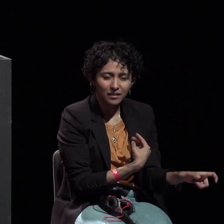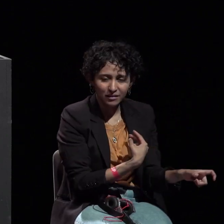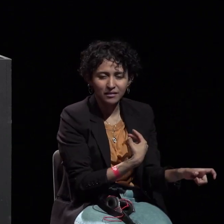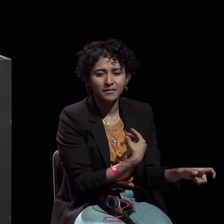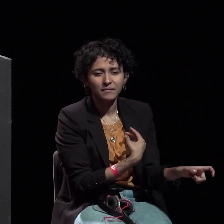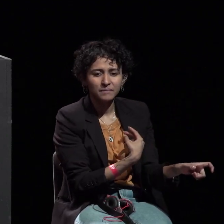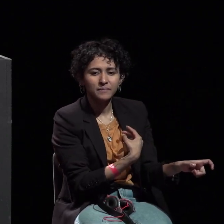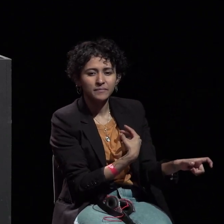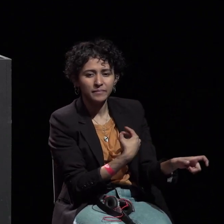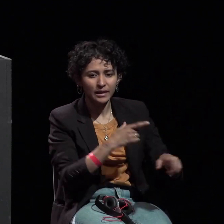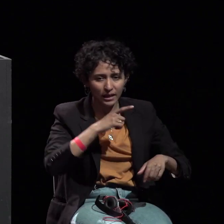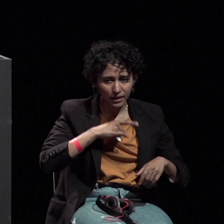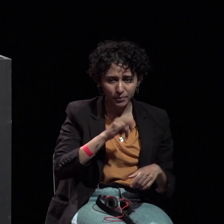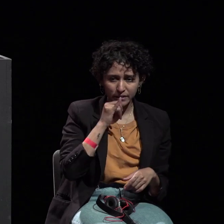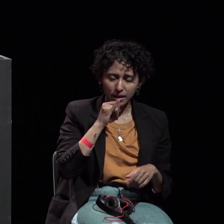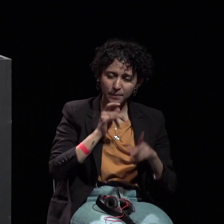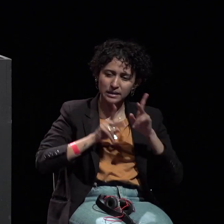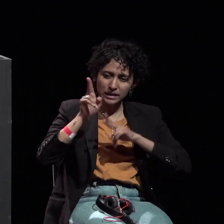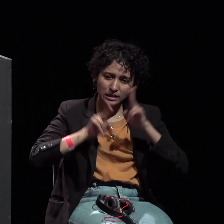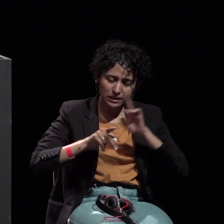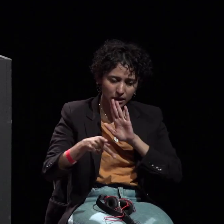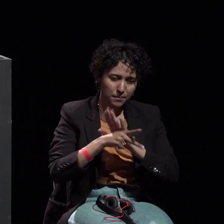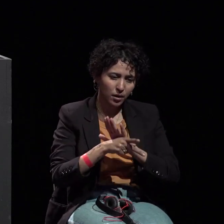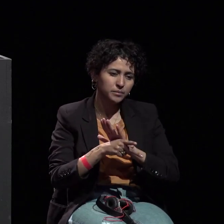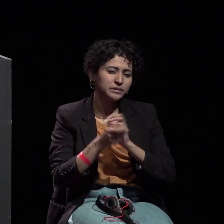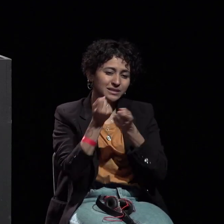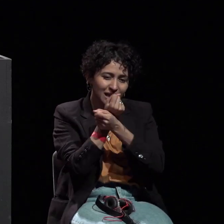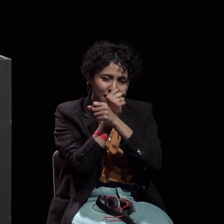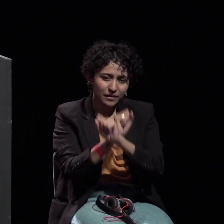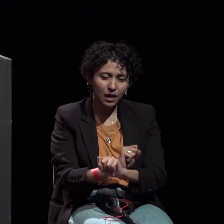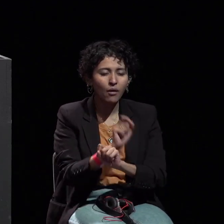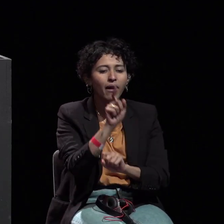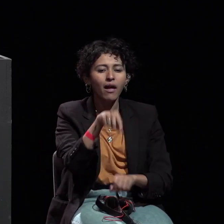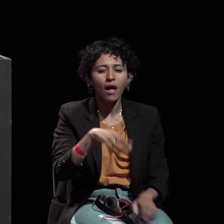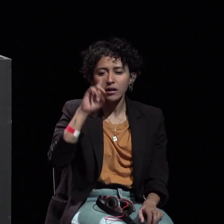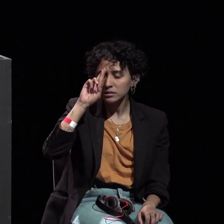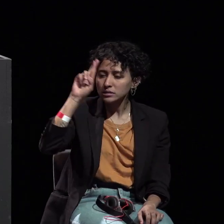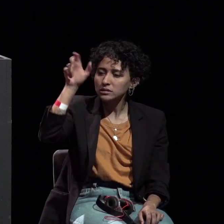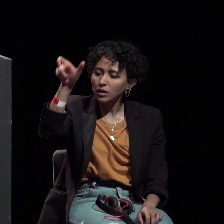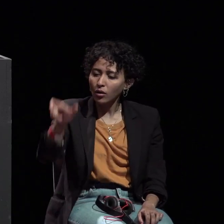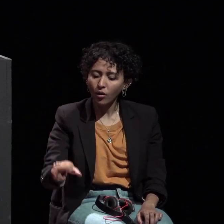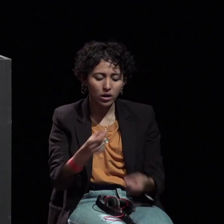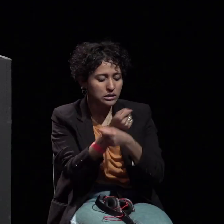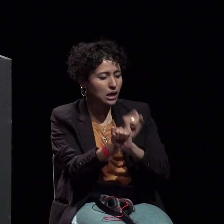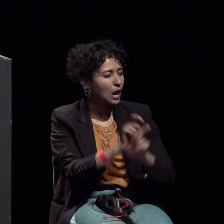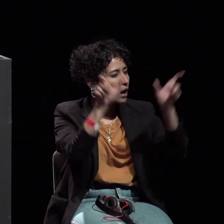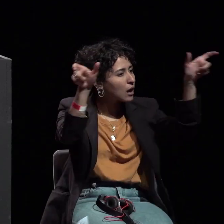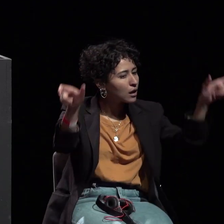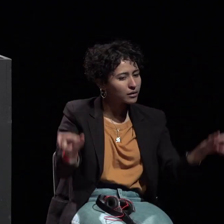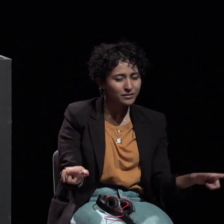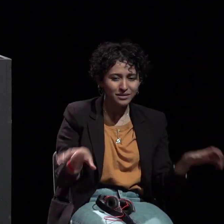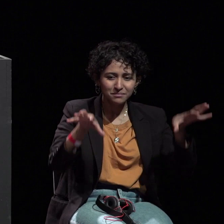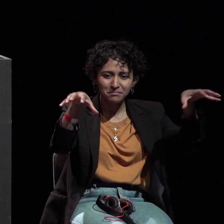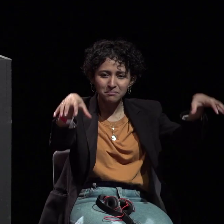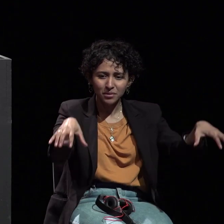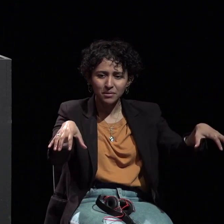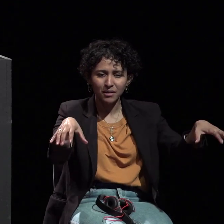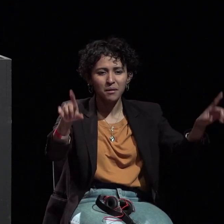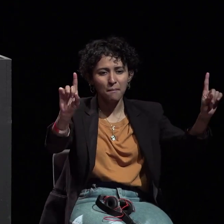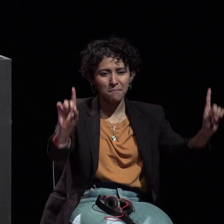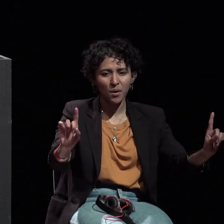da escravidão e da relação senhor e escravo. E ela ressalta muito uma cena que é comum,